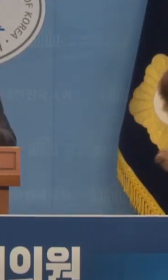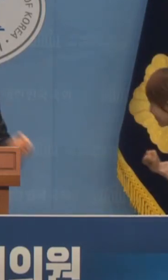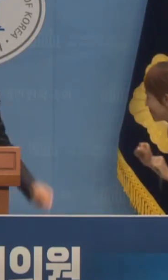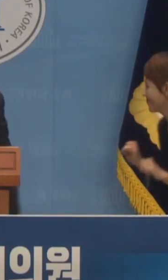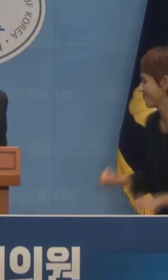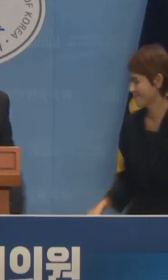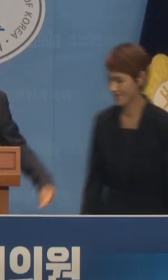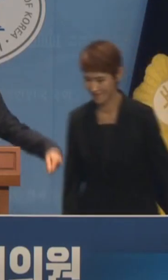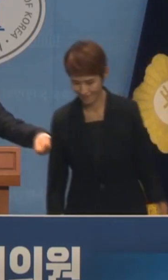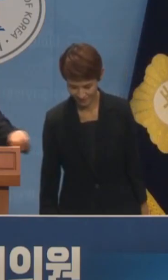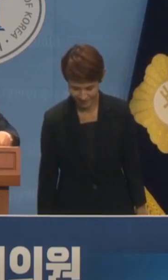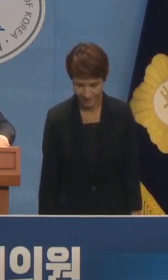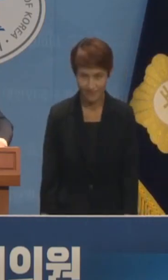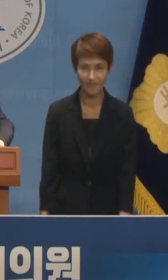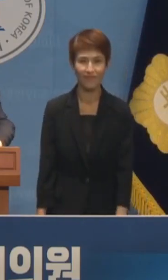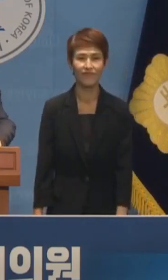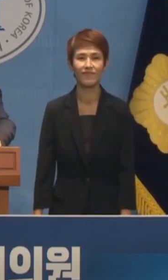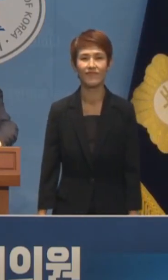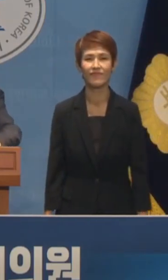안녕하세요.